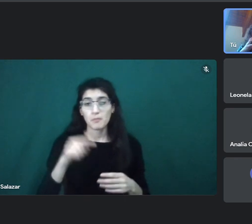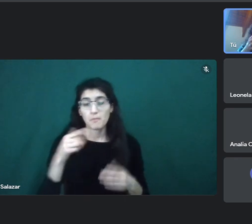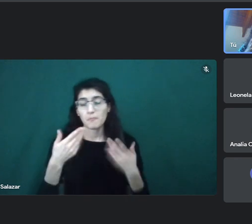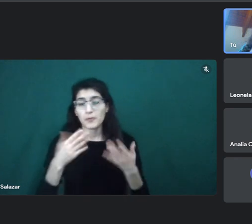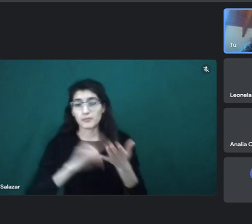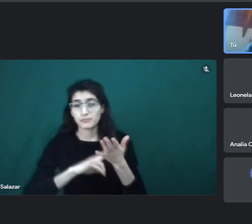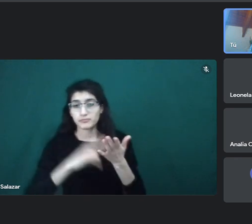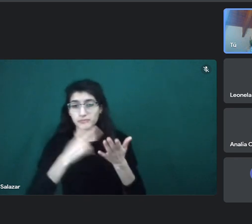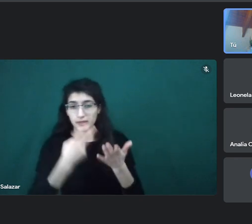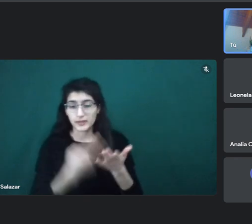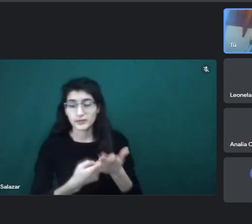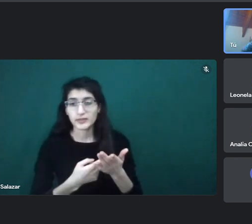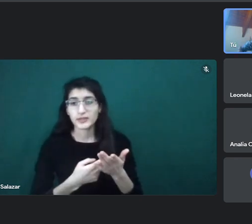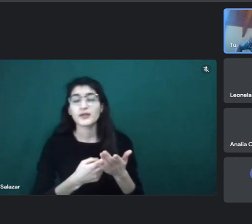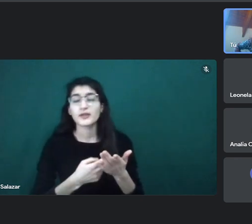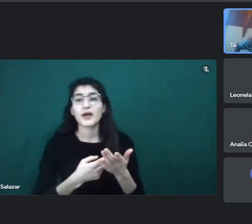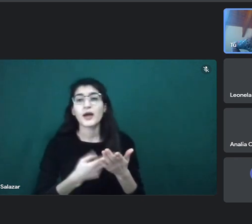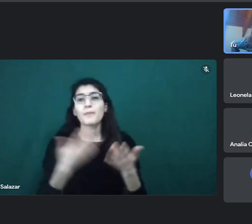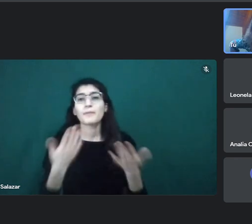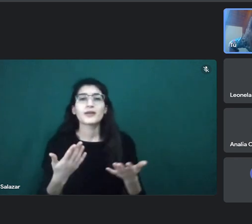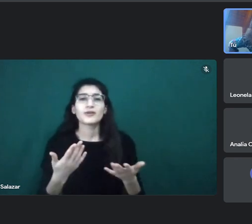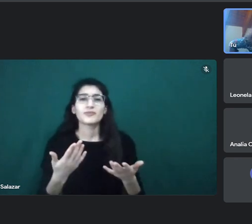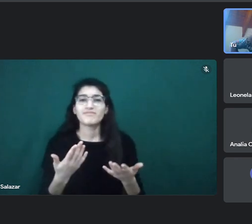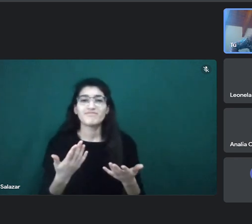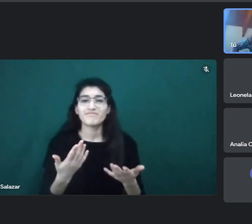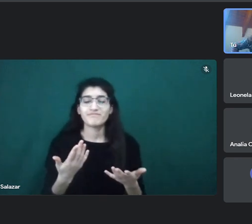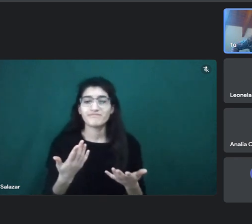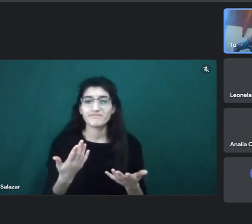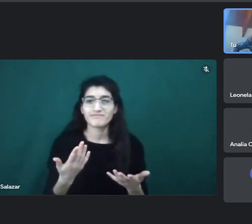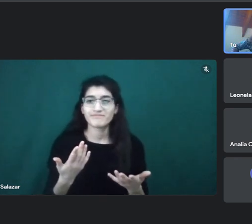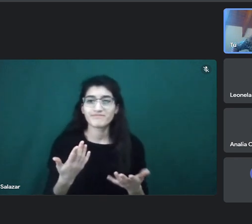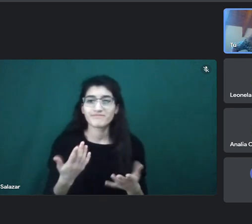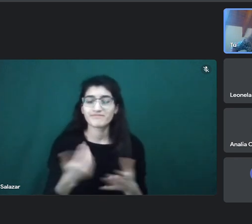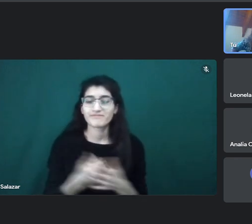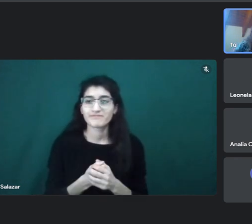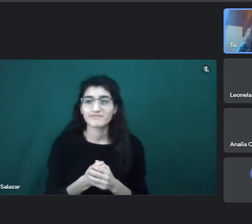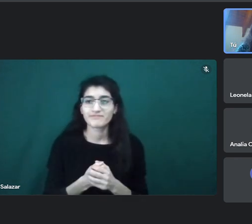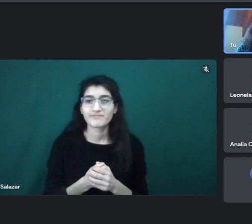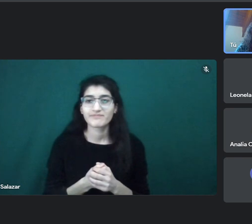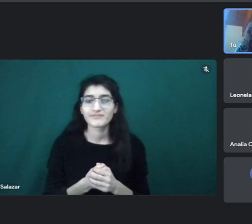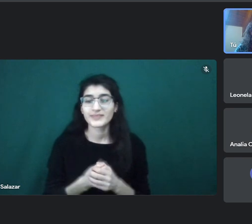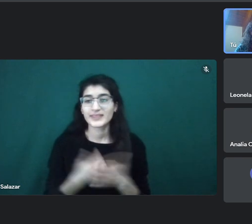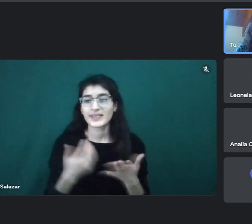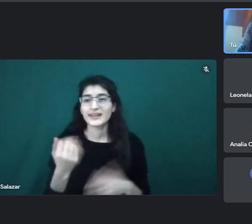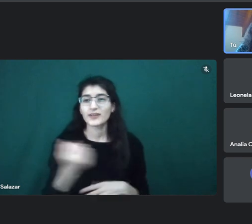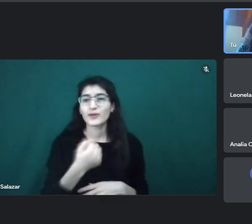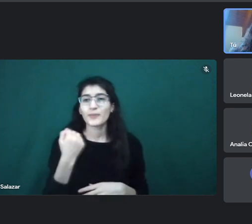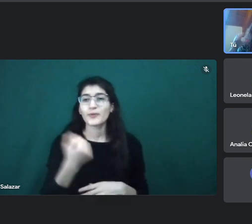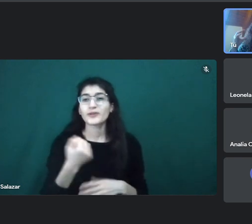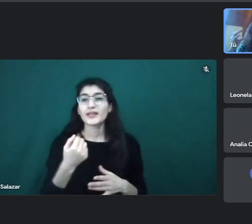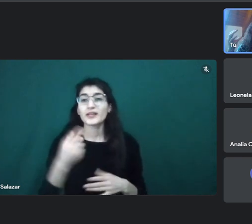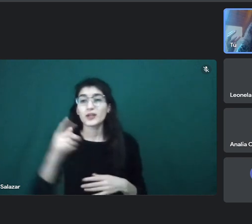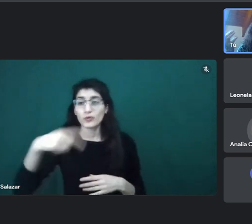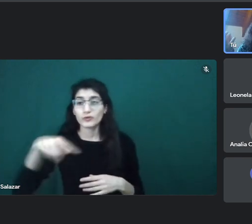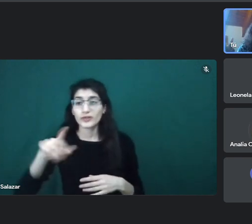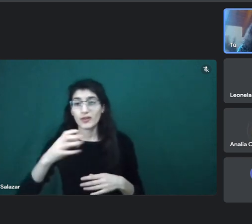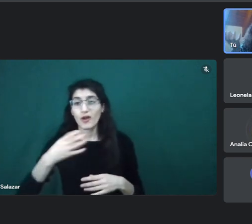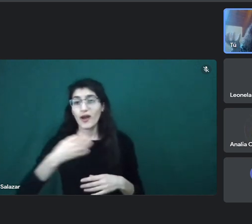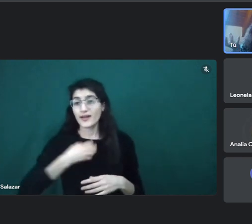no tiene sentido eso. Lo importante de que ustedes vayan haciendo clase por clase es